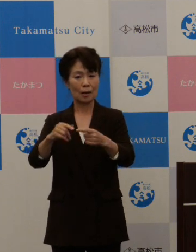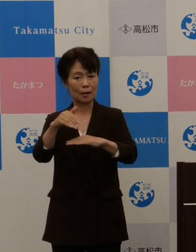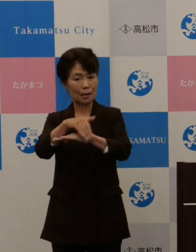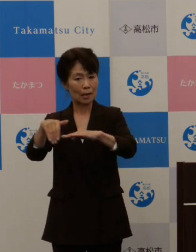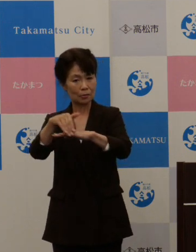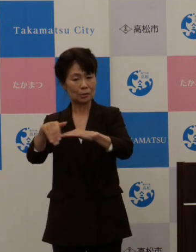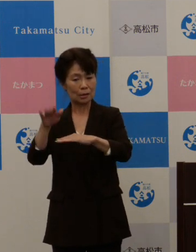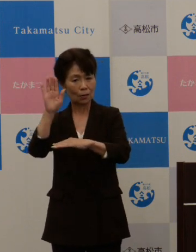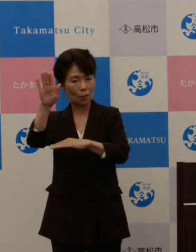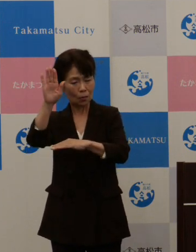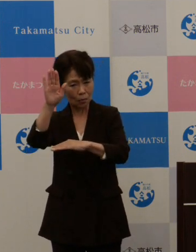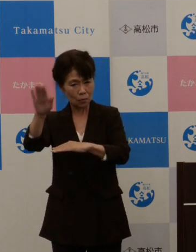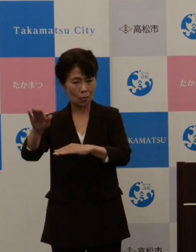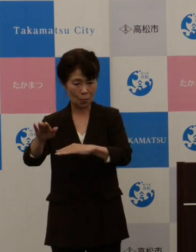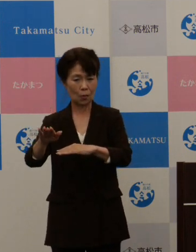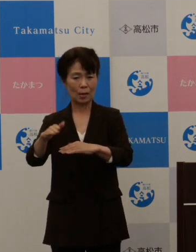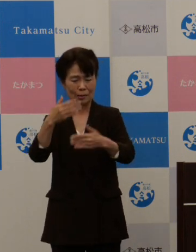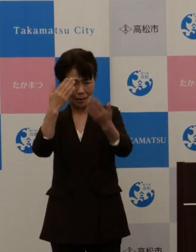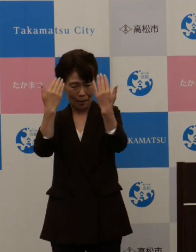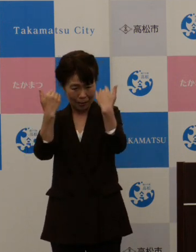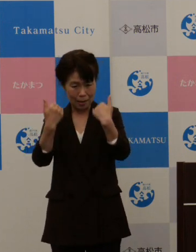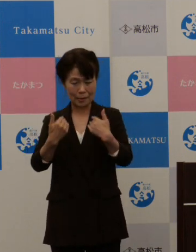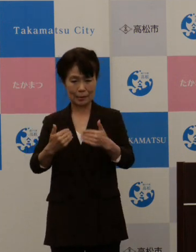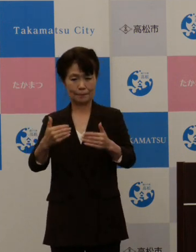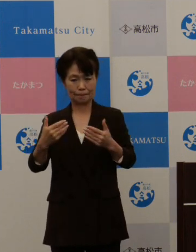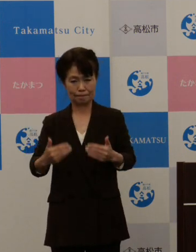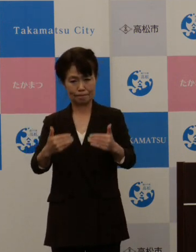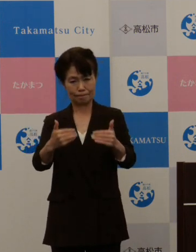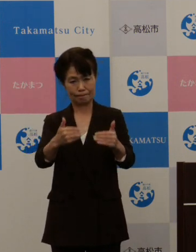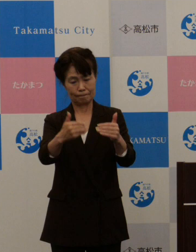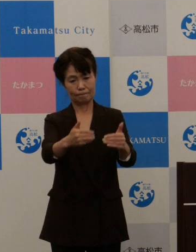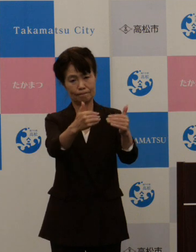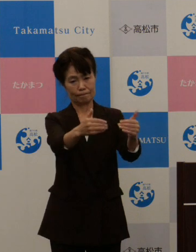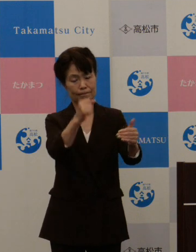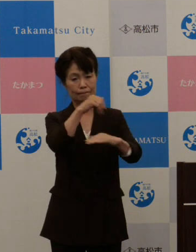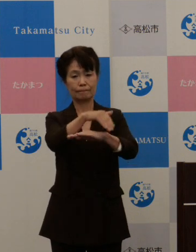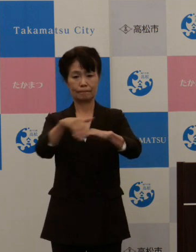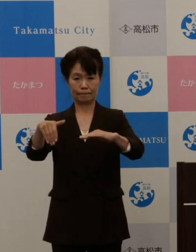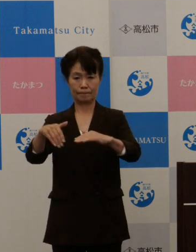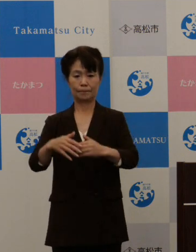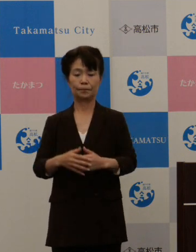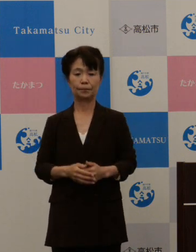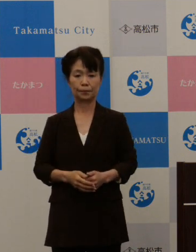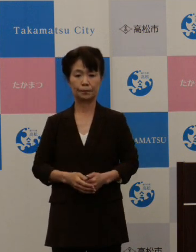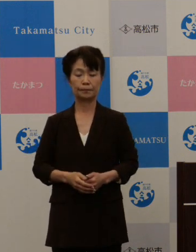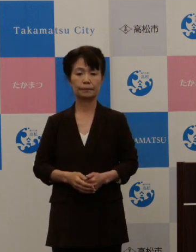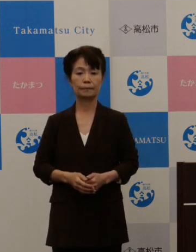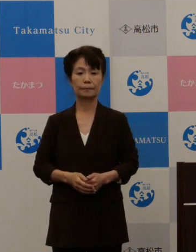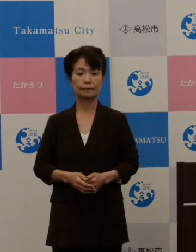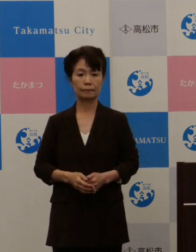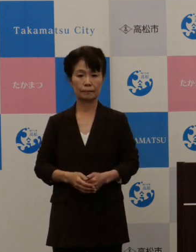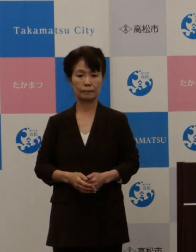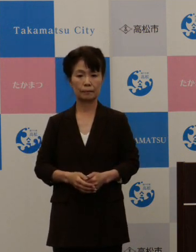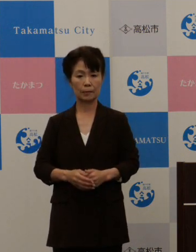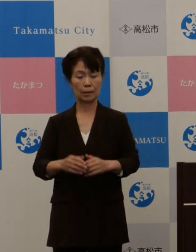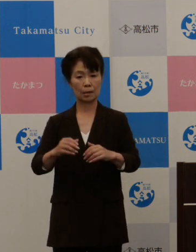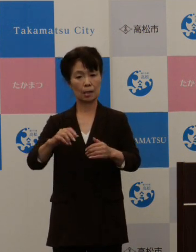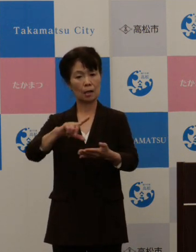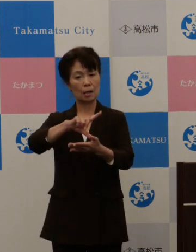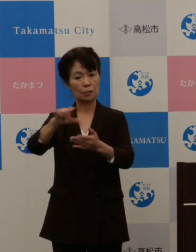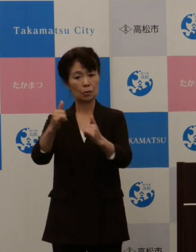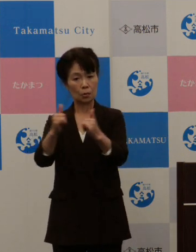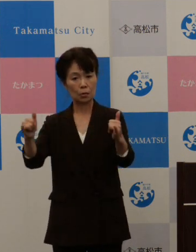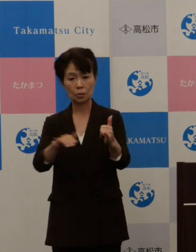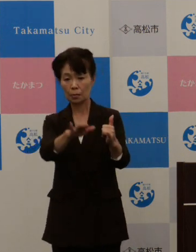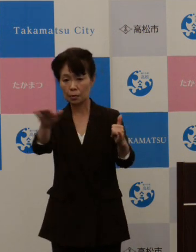後とも丁寧に進めていくべきというふうに考えておるところでございます。また、まあ地元の方々